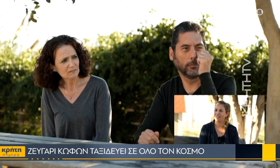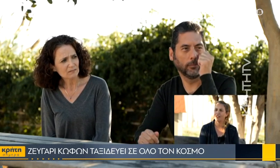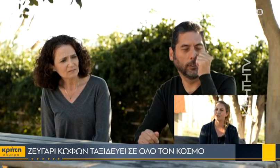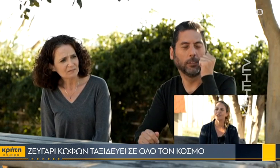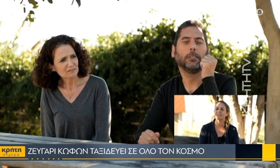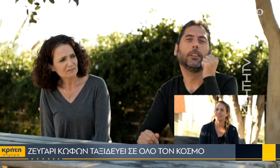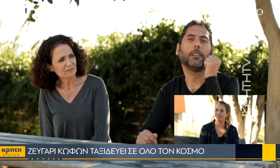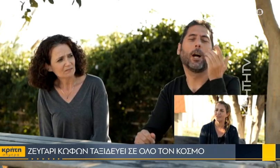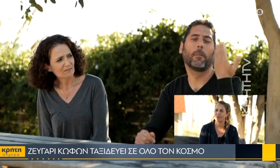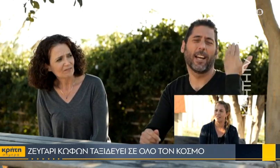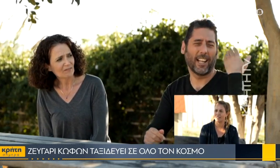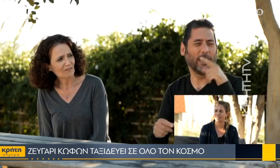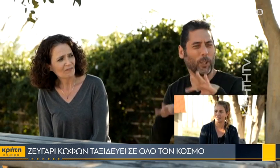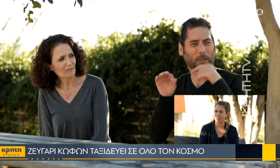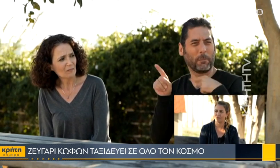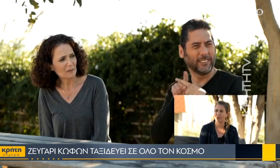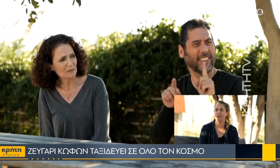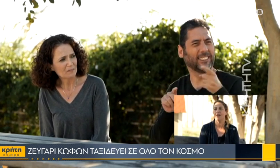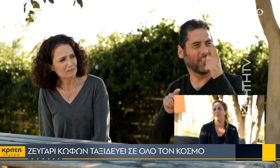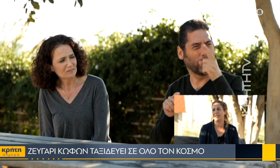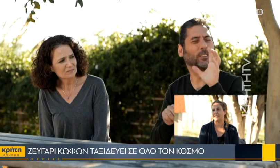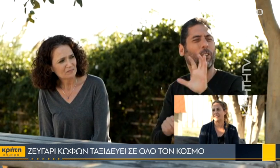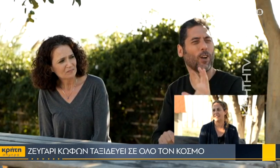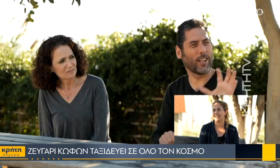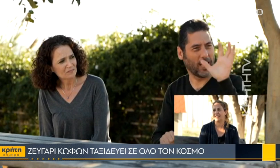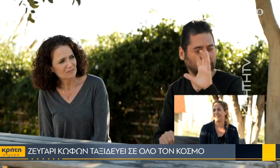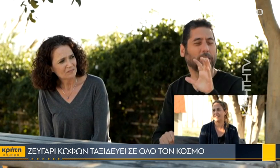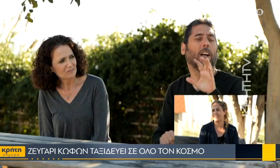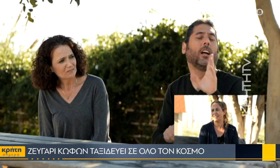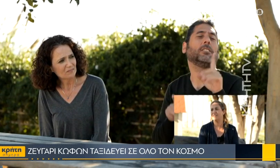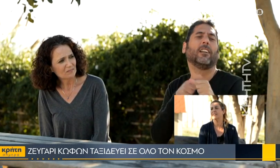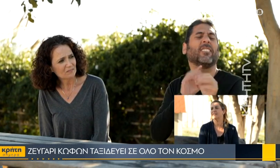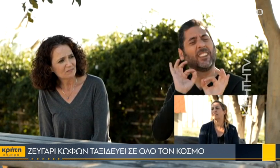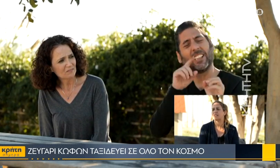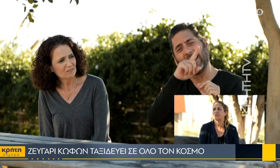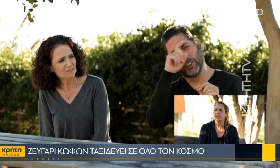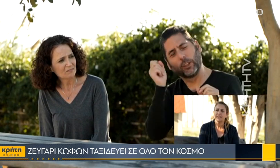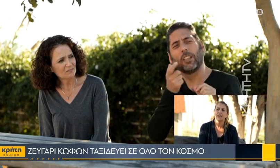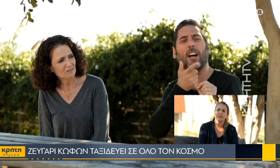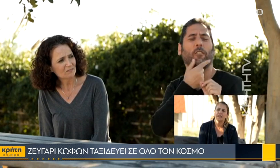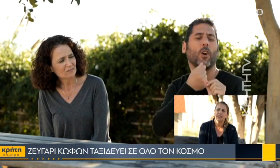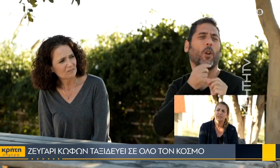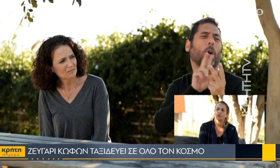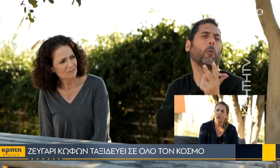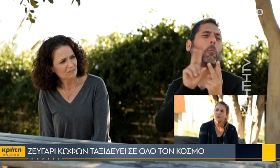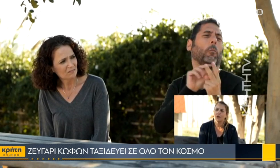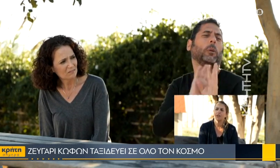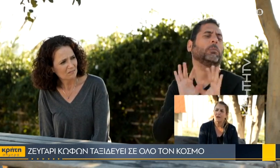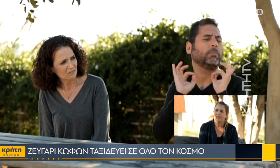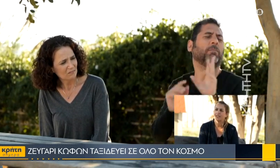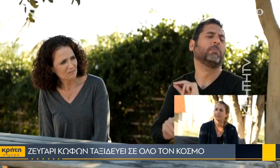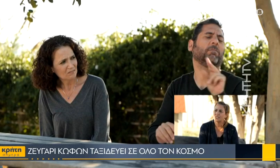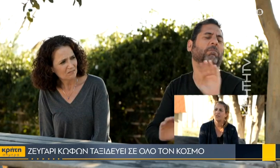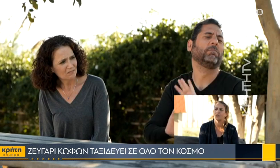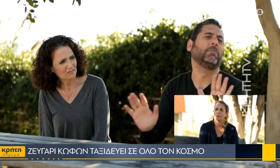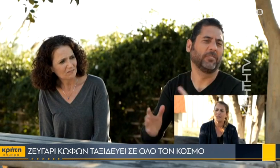Η αλήθεια είναι ότι όταν ξεκινήσαμε να ταξιδεύουμε με την Κυριακή, εντάξει, δεν ήταν. Έχει τις δυσκολίες που έχει